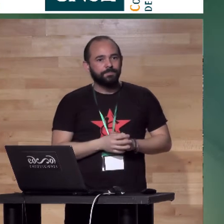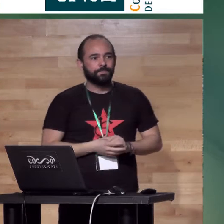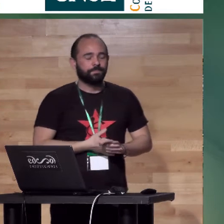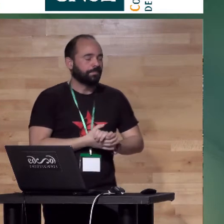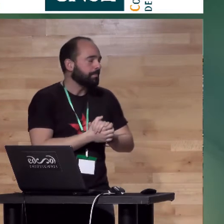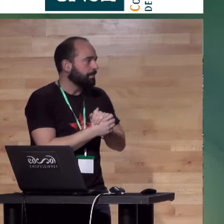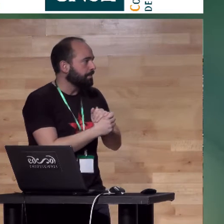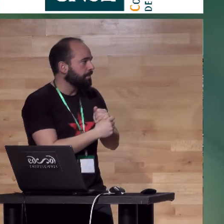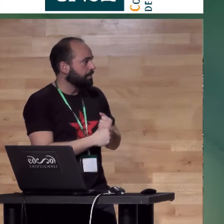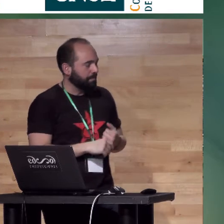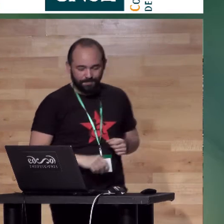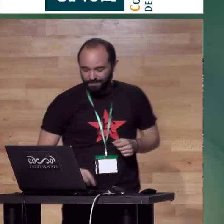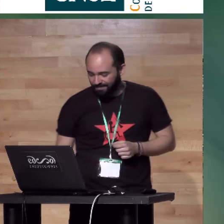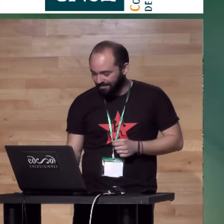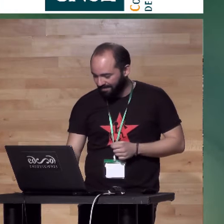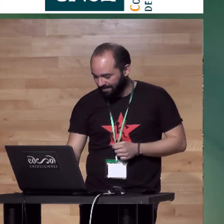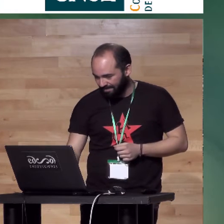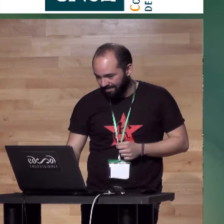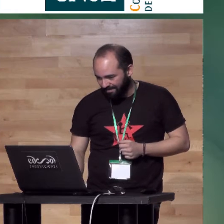Y eso es importante.